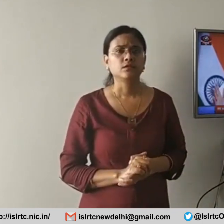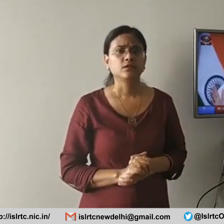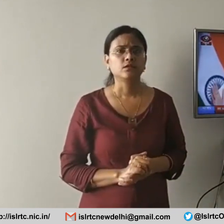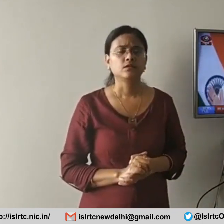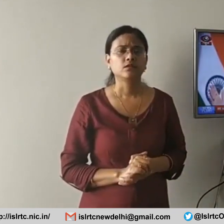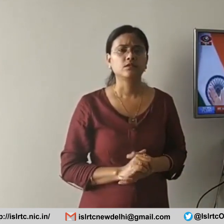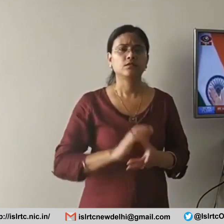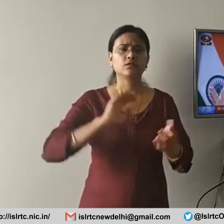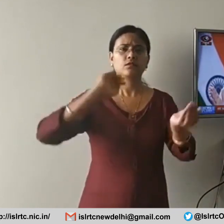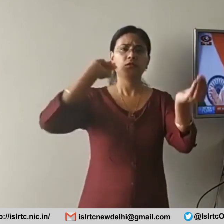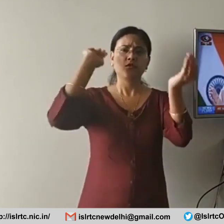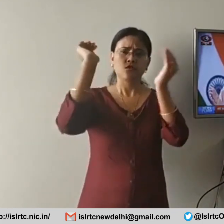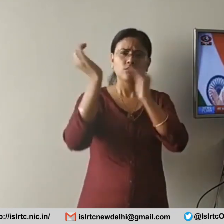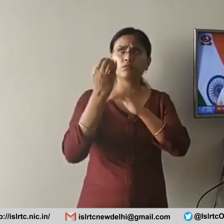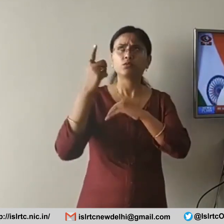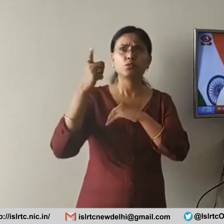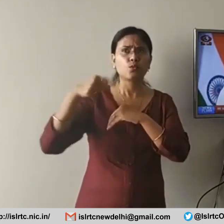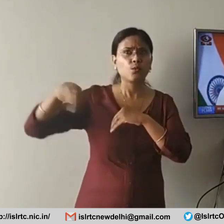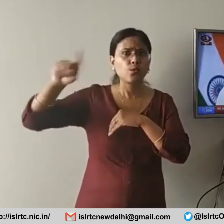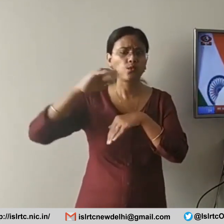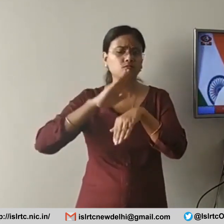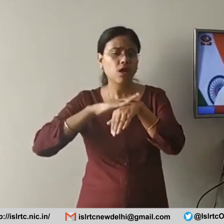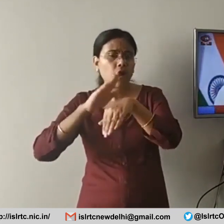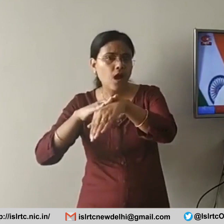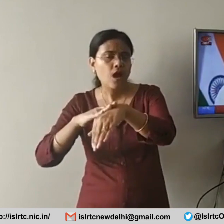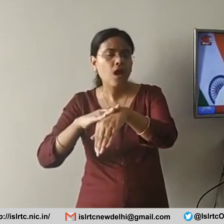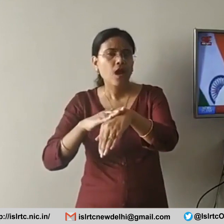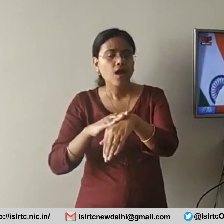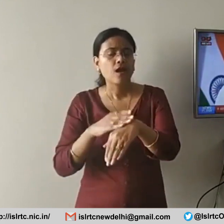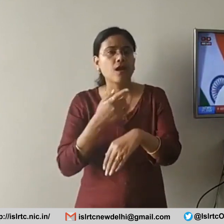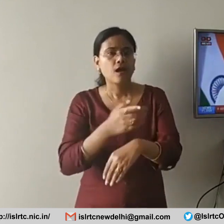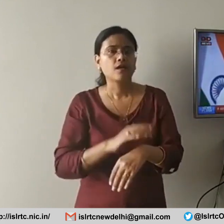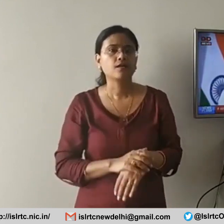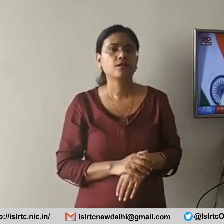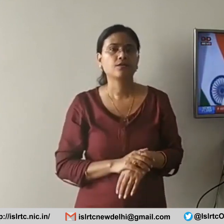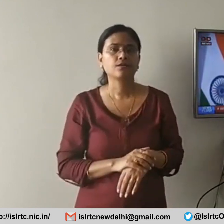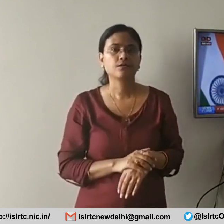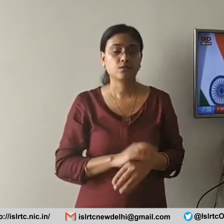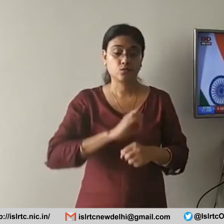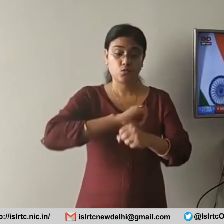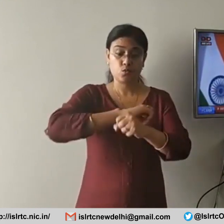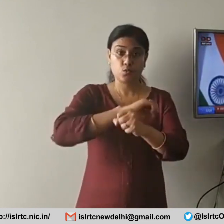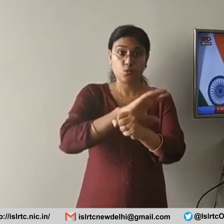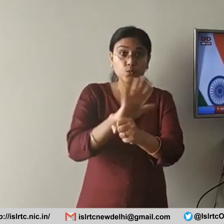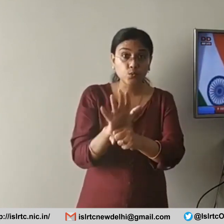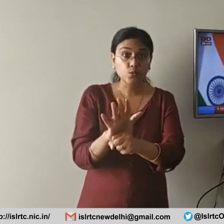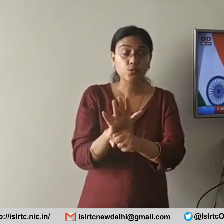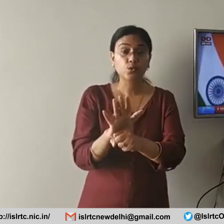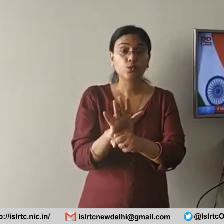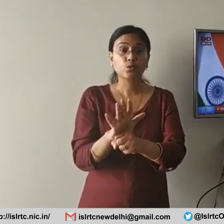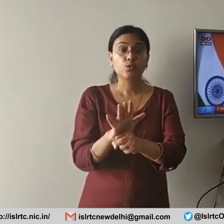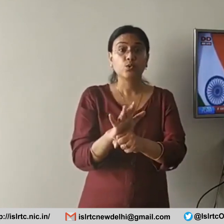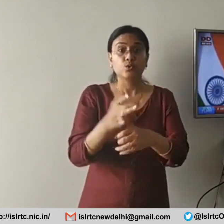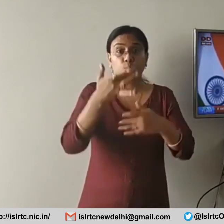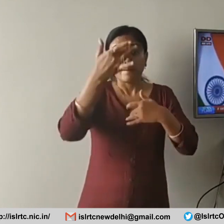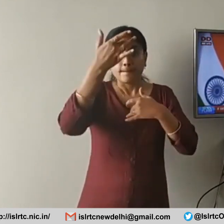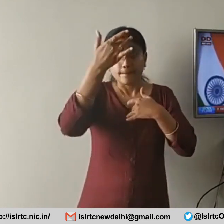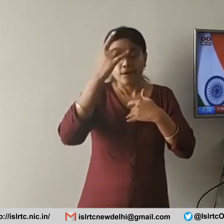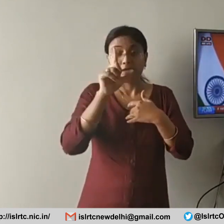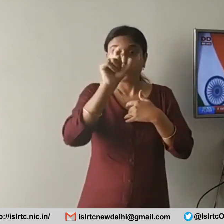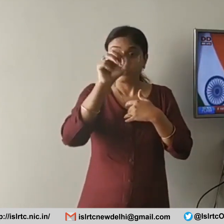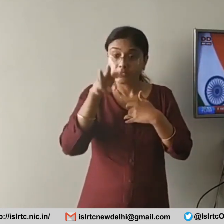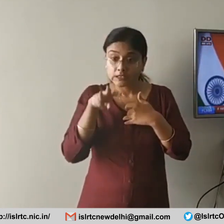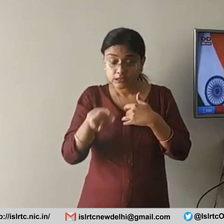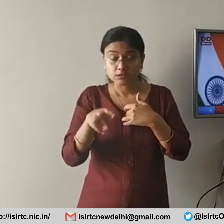विश्व का अनुभव ये कहता है कि कोरोना के 10,000 मरीज होने पर